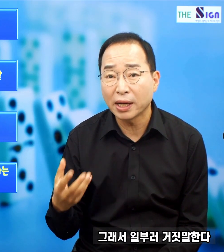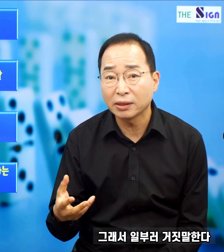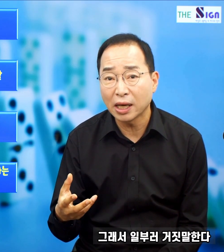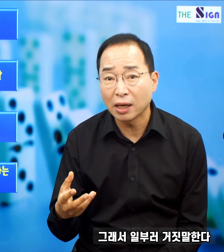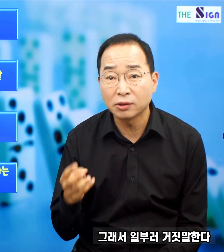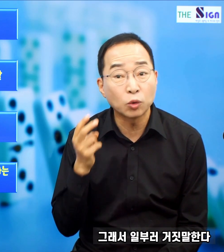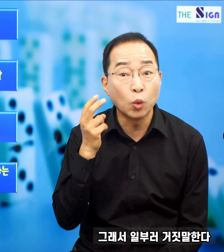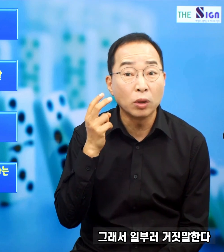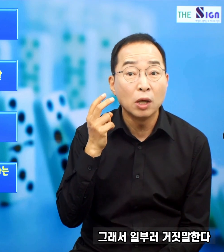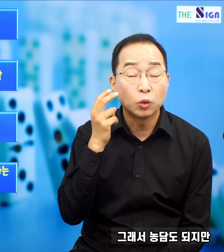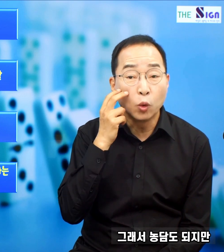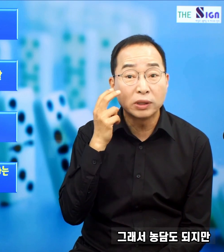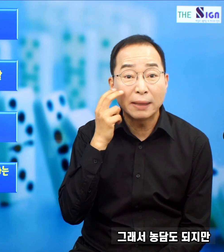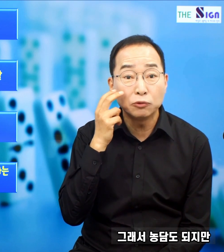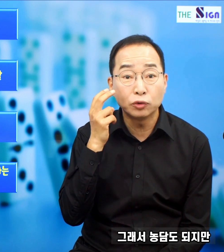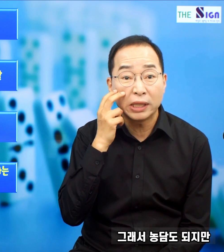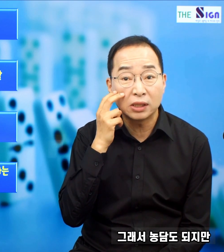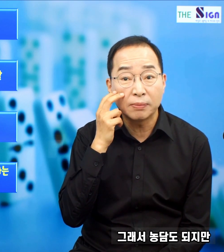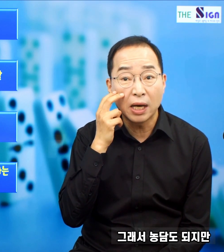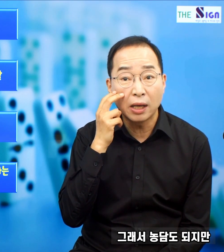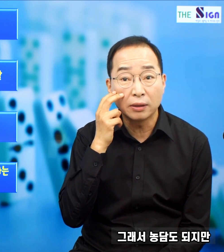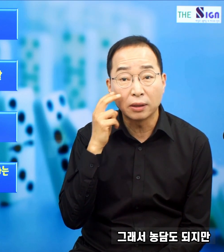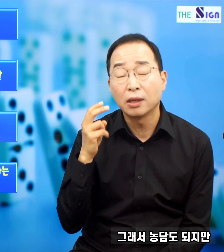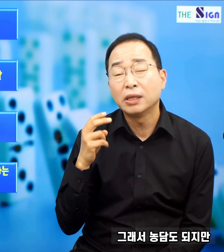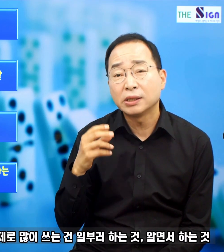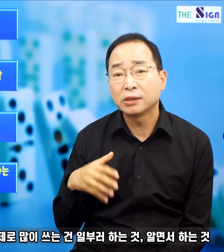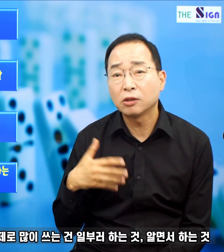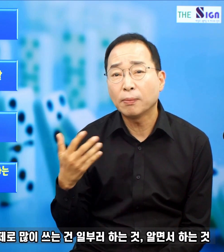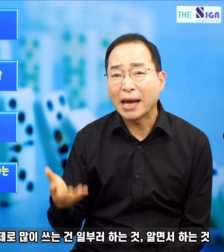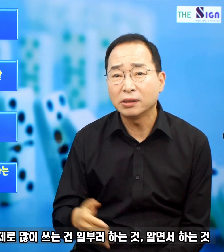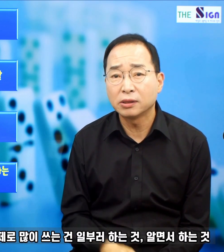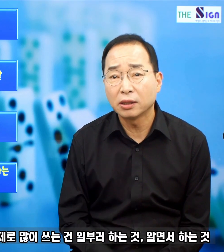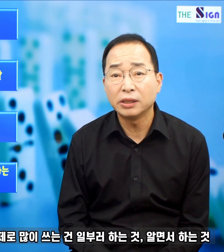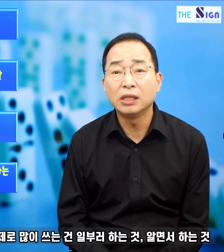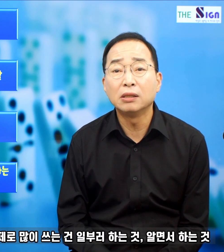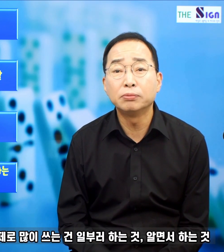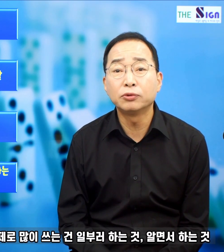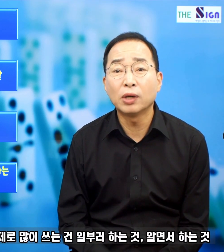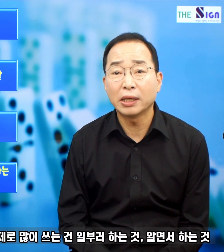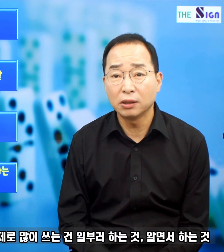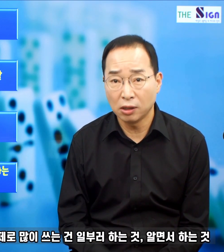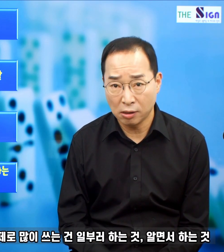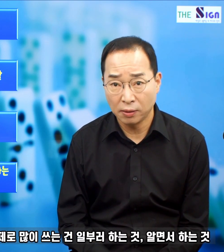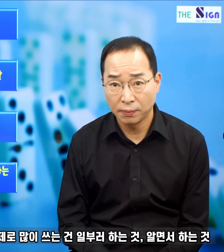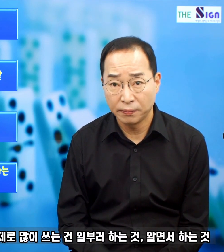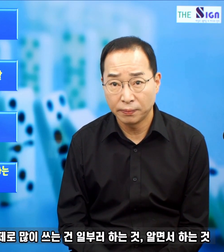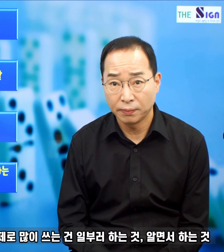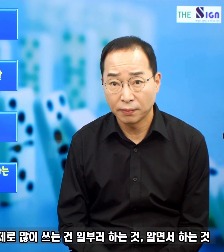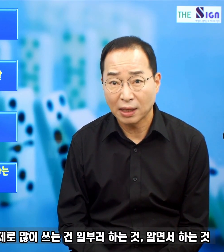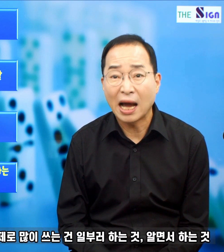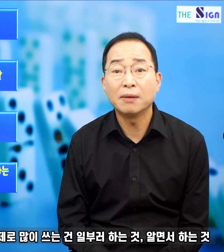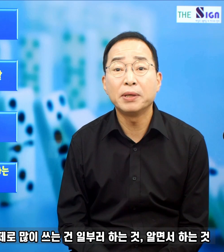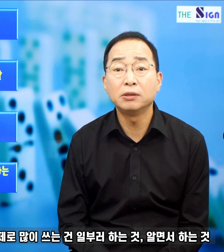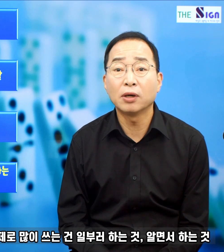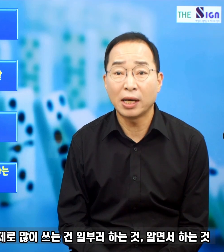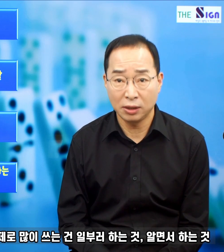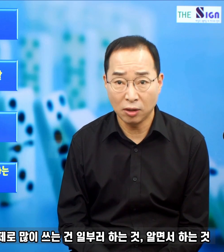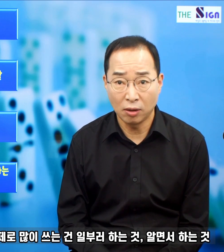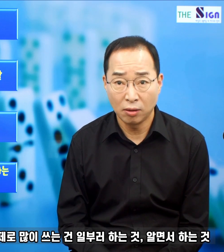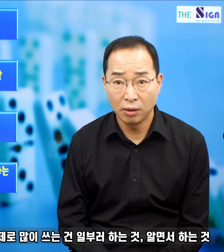거짓말한다, 그래서 농담도 되지만 실제로 많이 쓰는 건 일부러 하는 거, 알면서 하는 거,